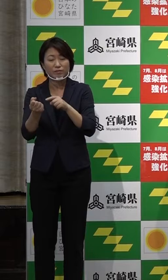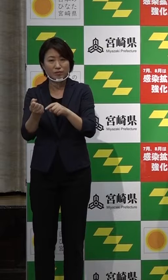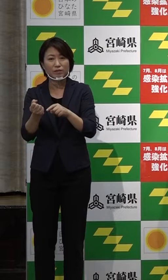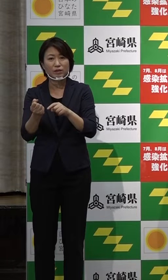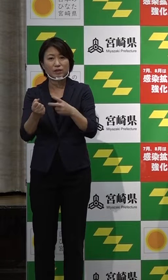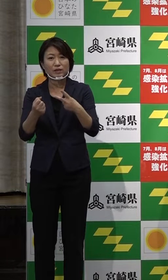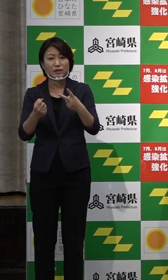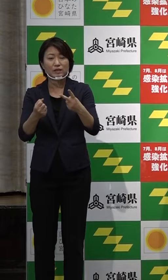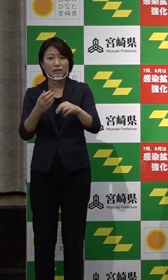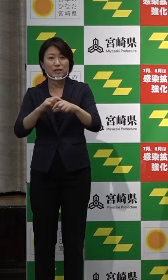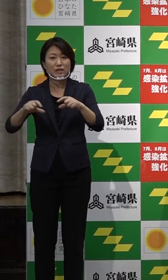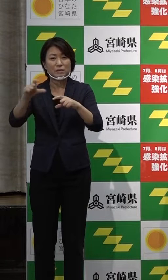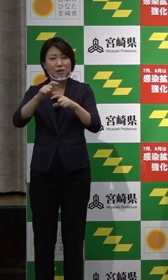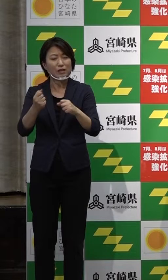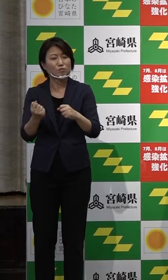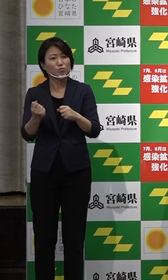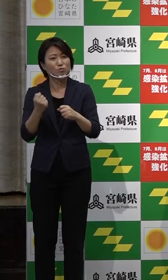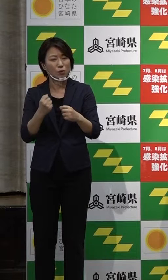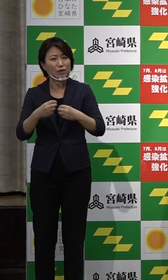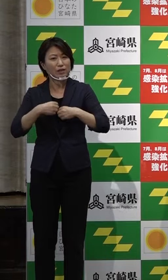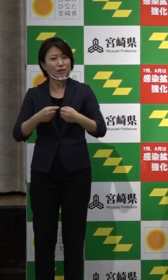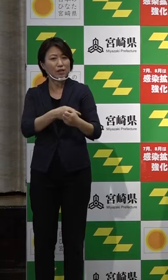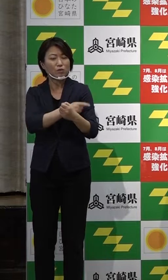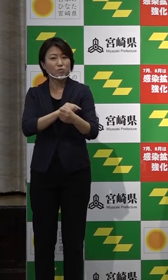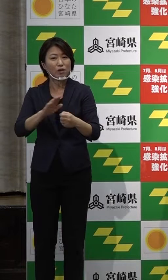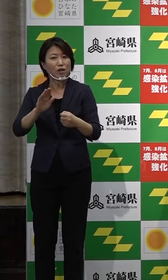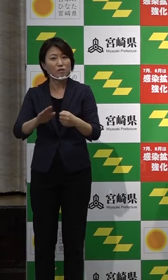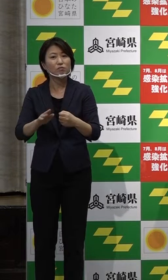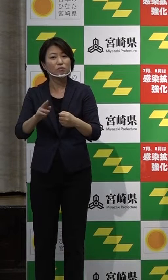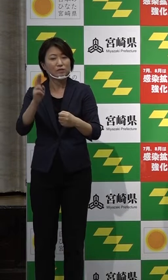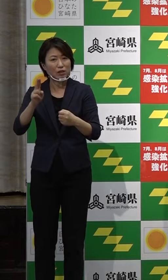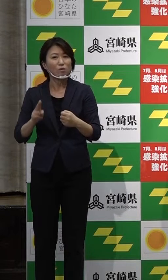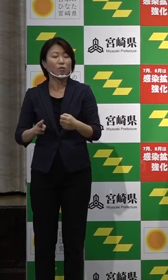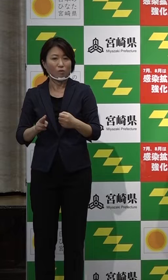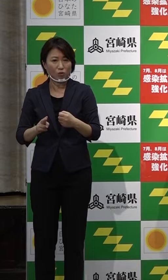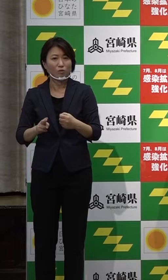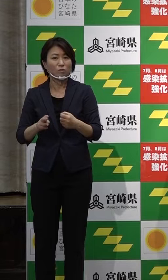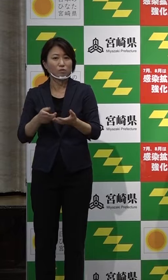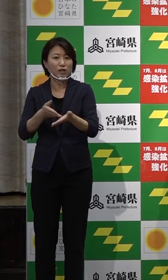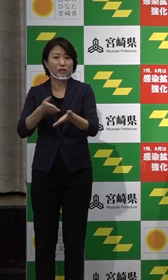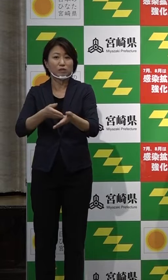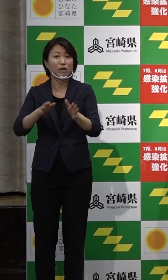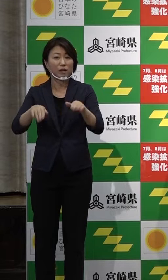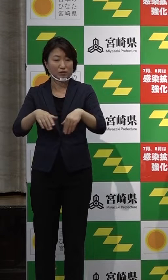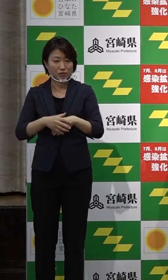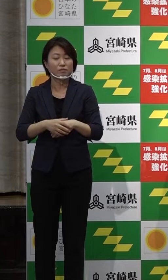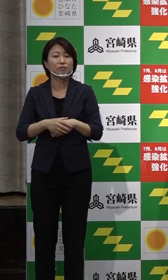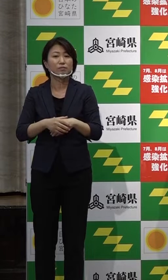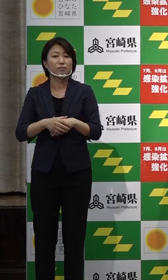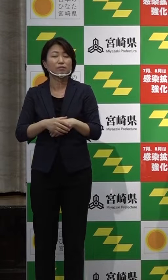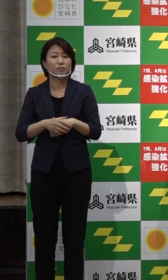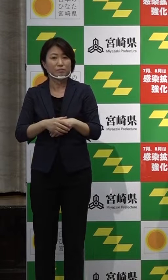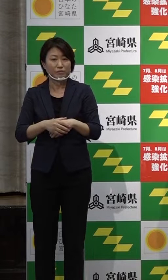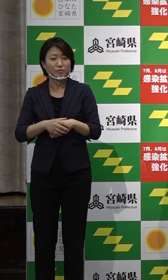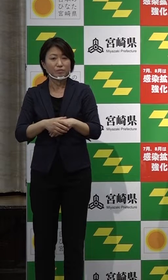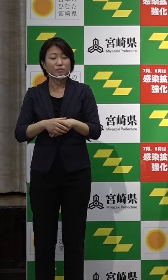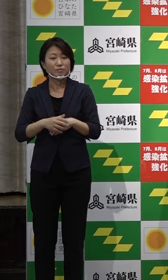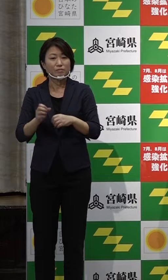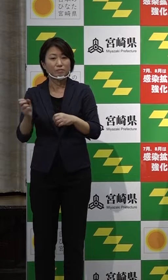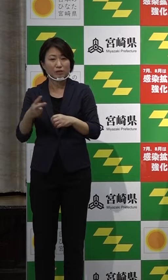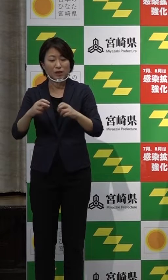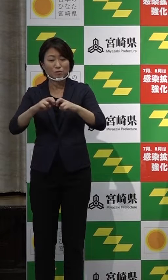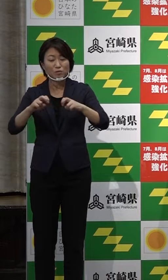程度強いではないかというのことも申し上げてきたところでありますが、具体的にはこういうようなですね、分析結果も示され